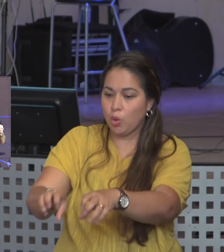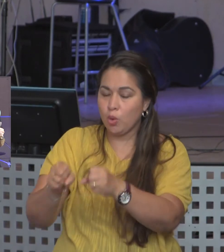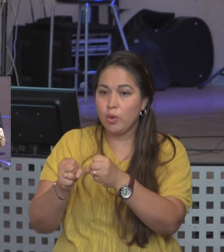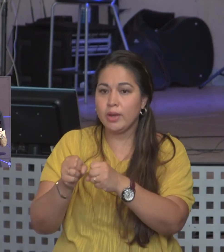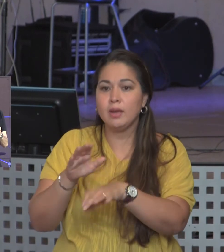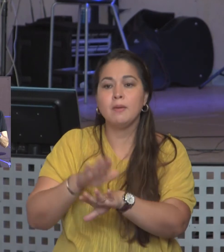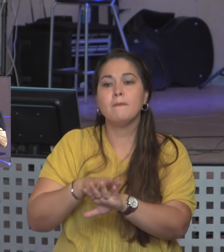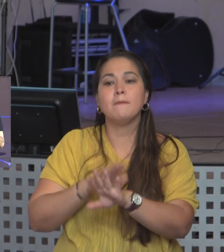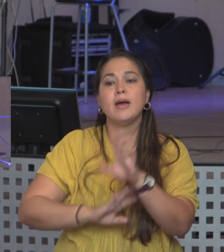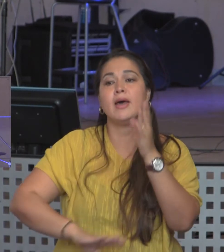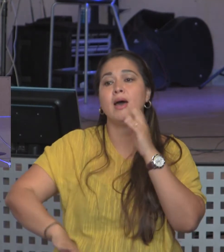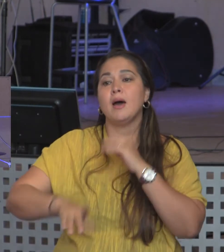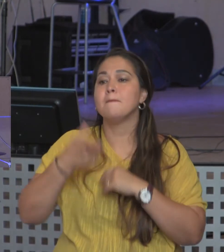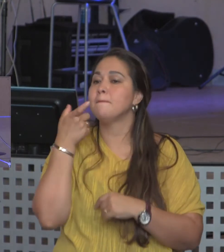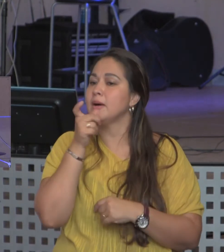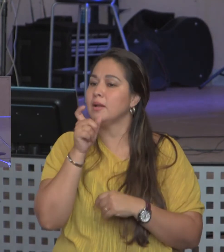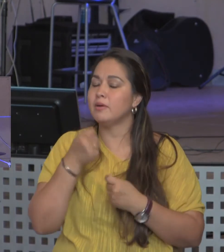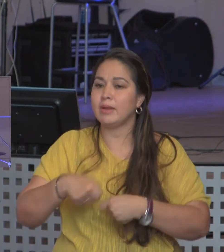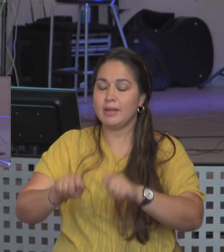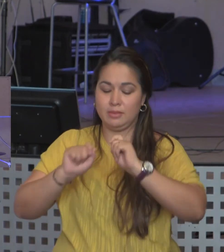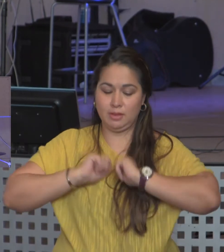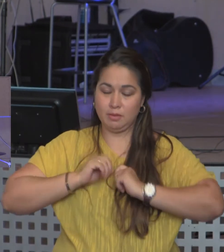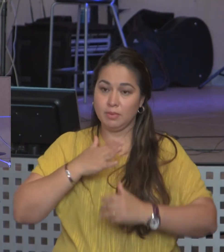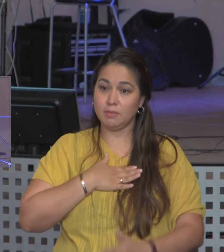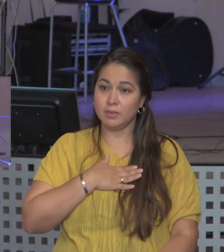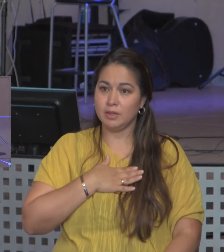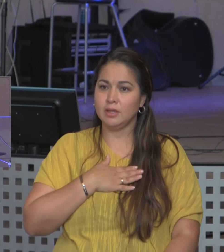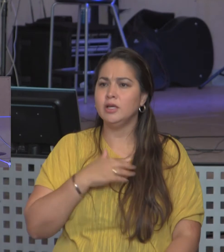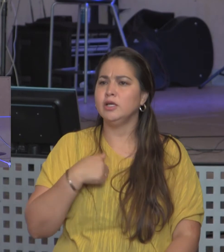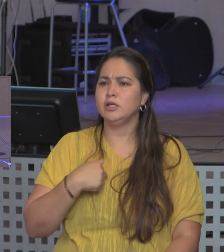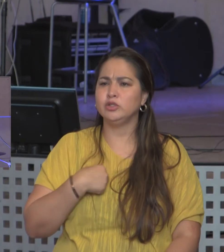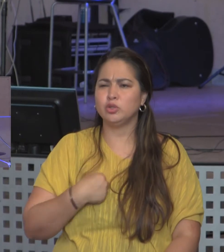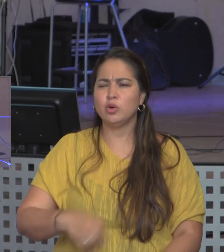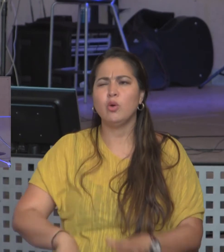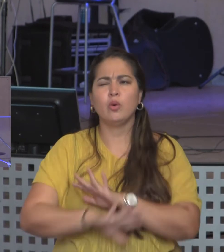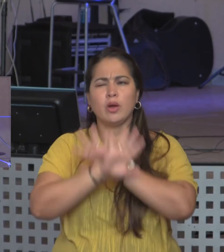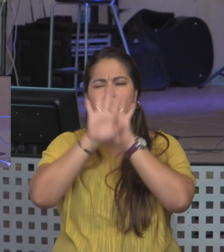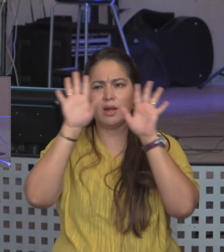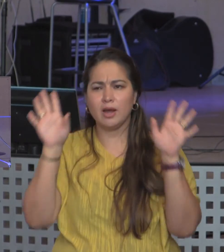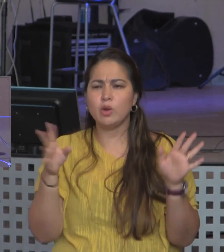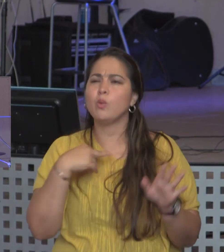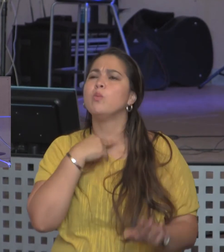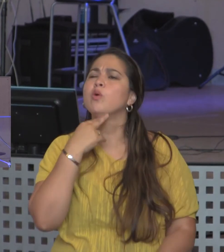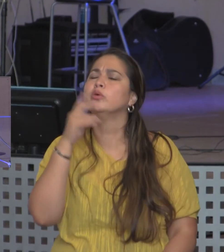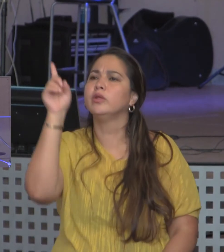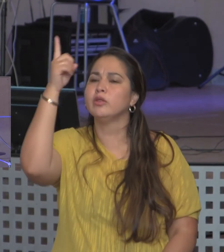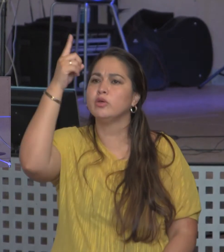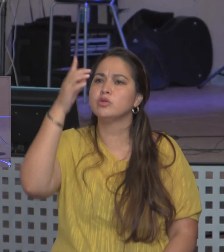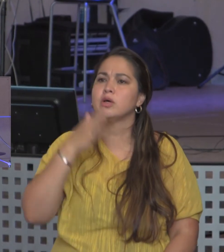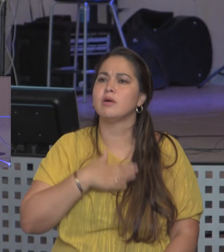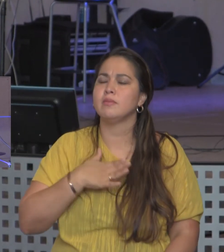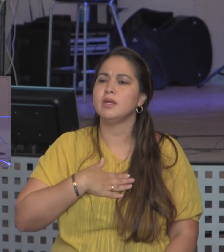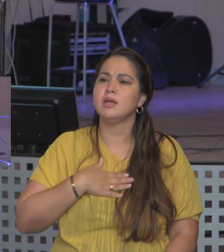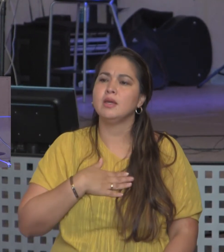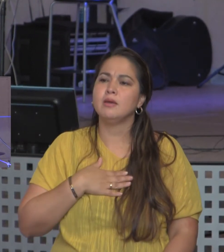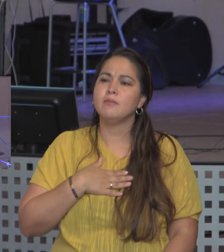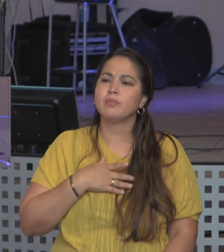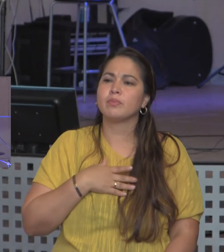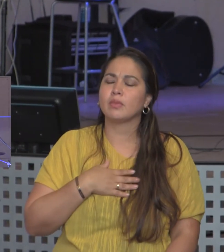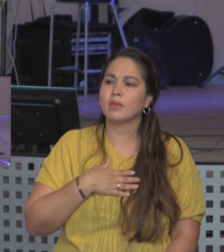que eso no tiene sentido, me puede parecer lo que me dé la gana, pero yo lo que tengo que evaluar es quién me está hablando.